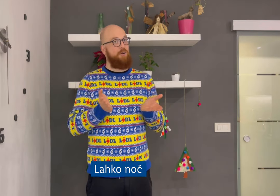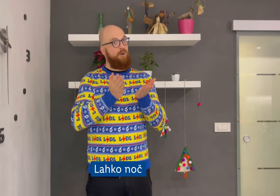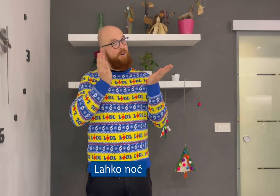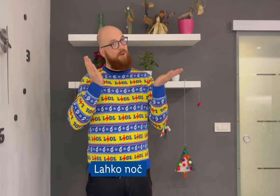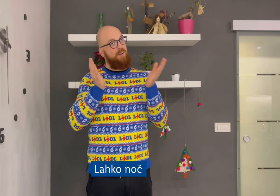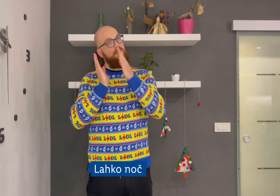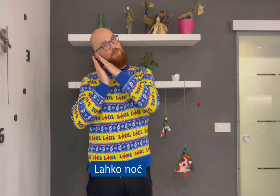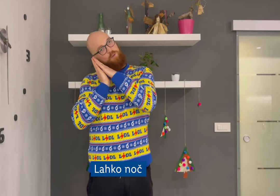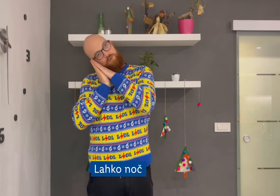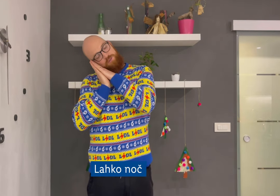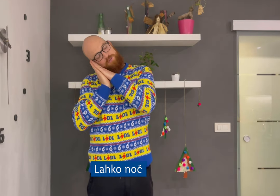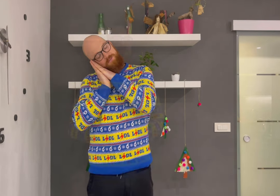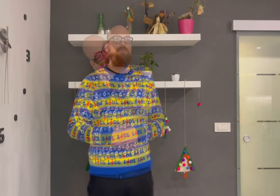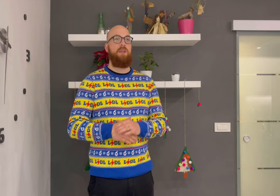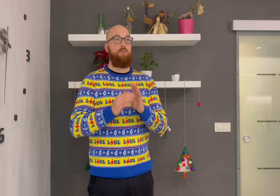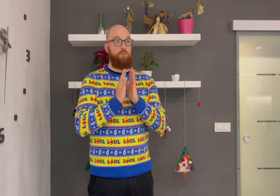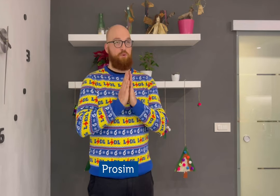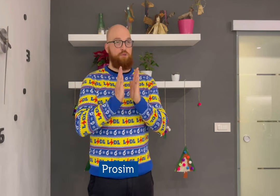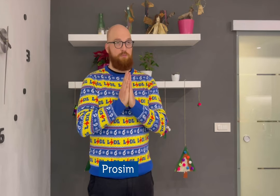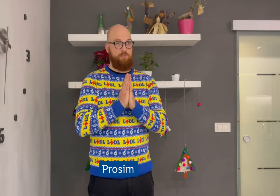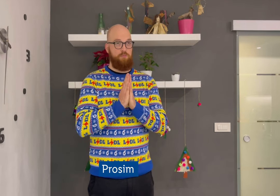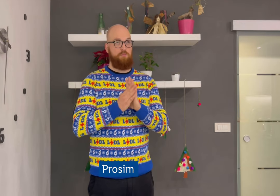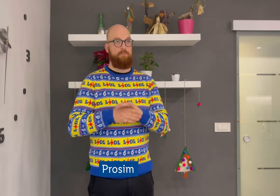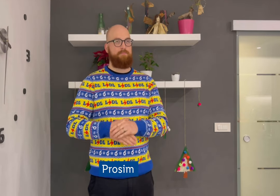Lahko noč. Prosim.